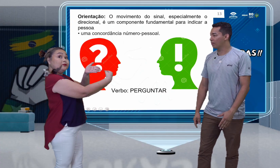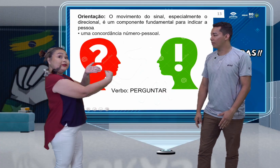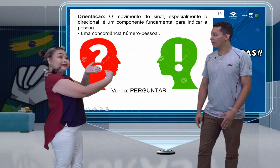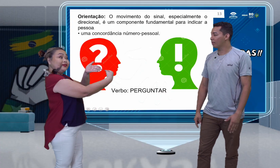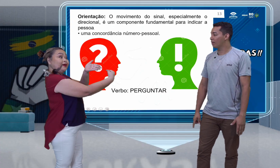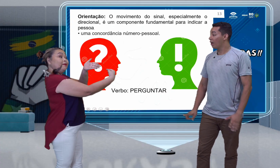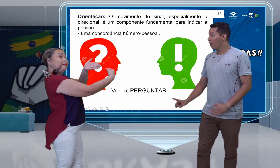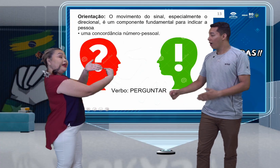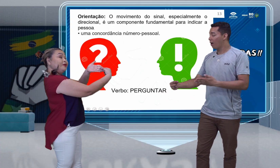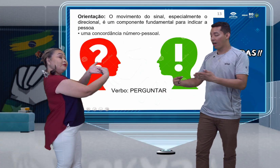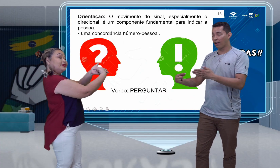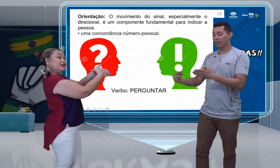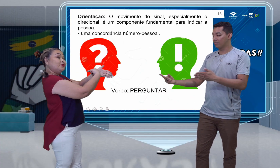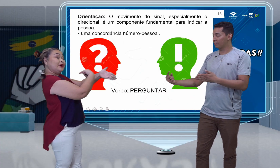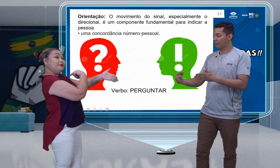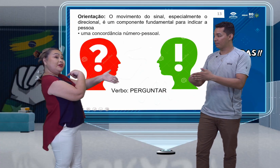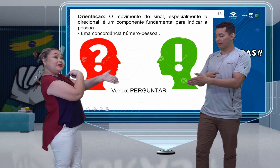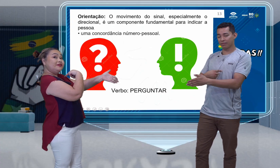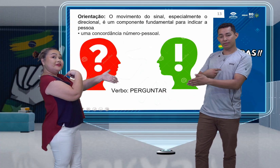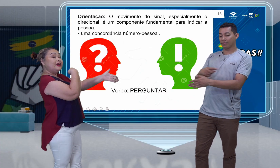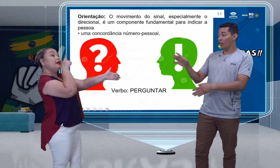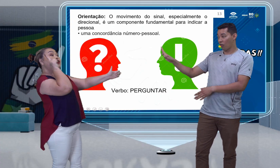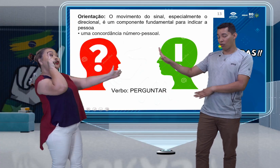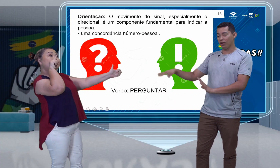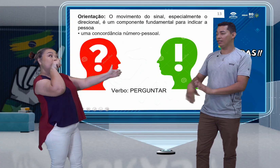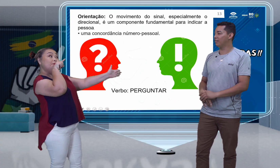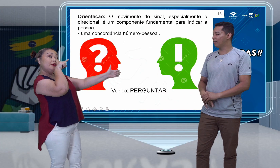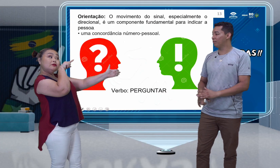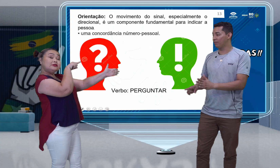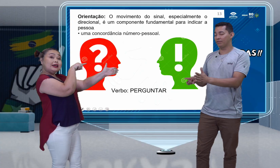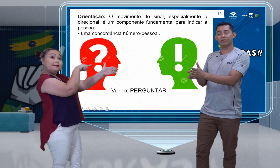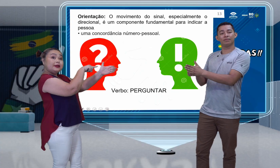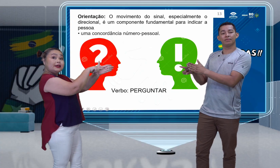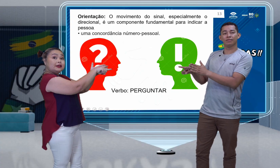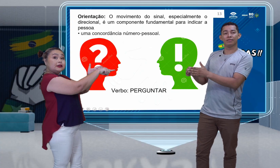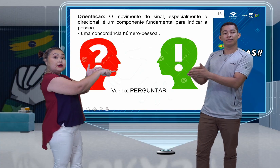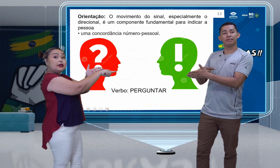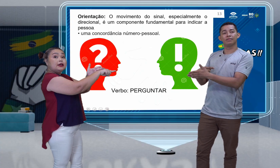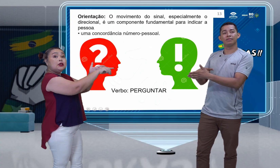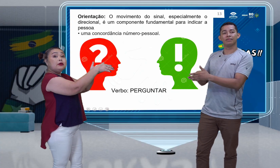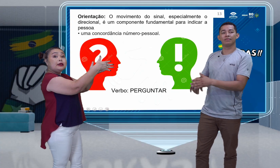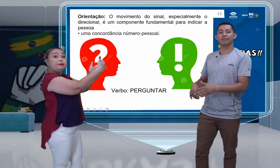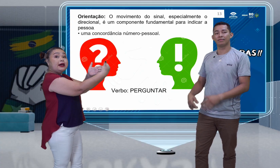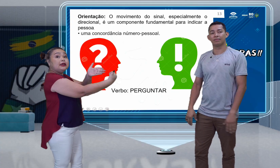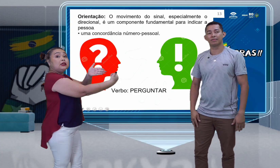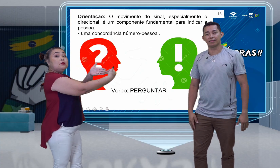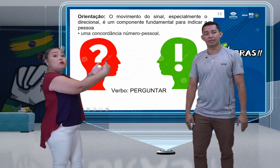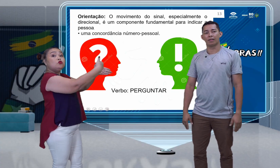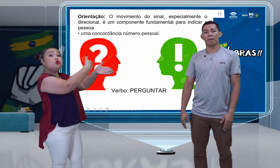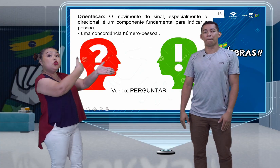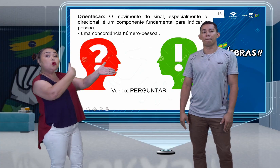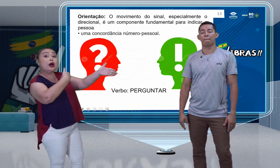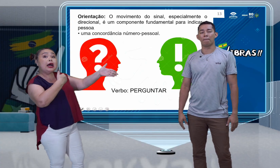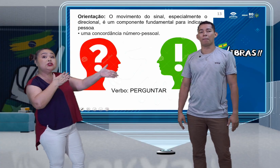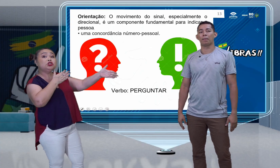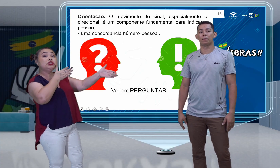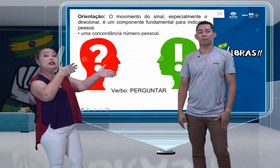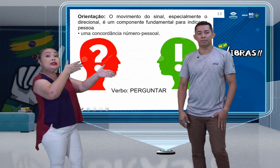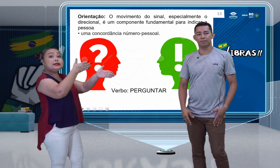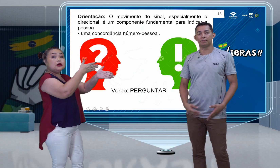como perguntando para mim, né? Olha. Eu vou perguntar para ele. Então, repara que mudou a direção,